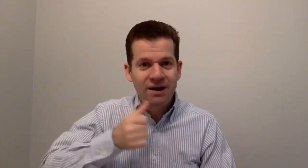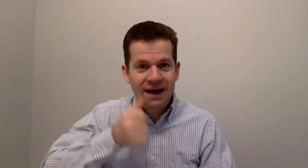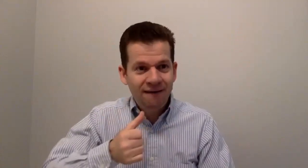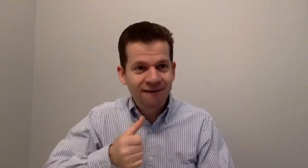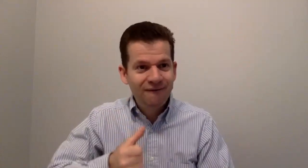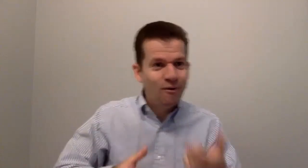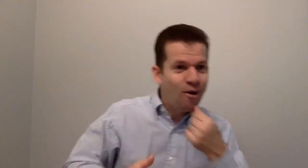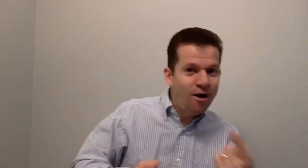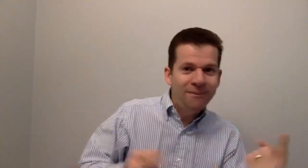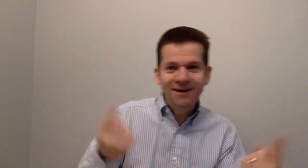Mulher? Homem?